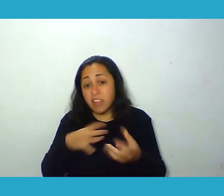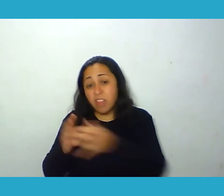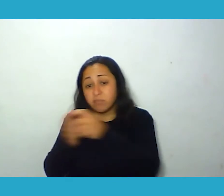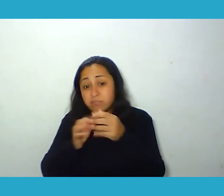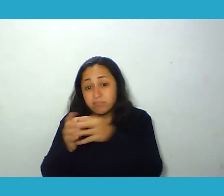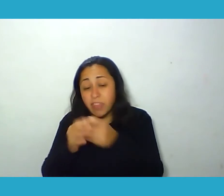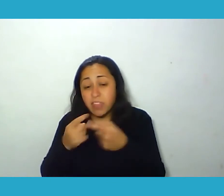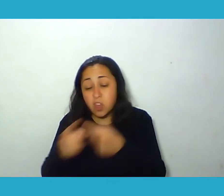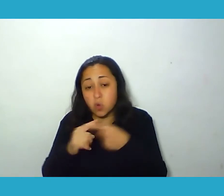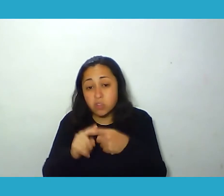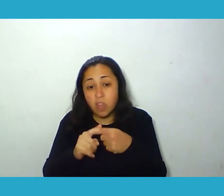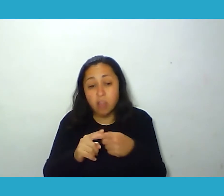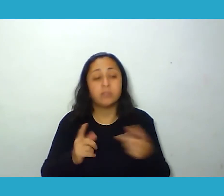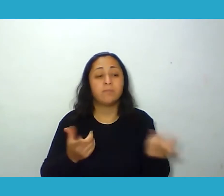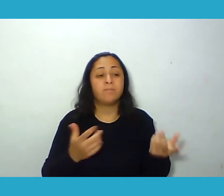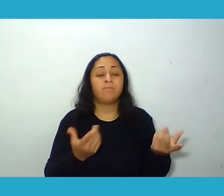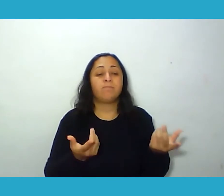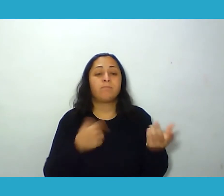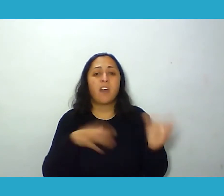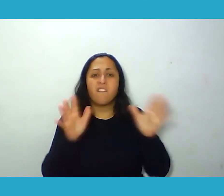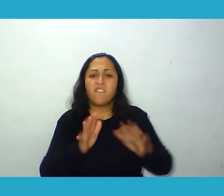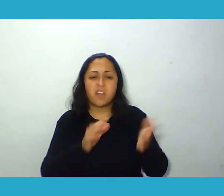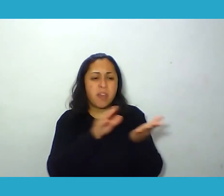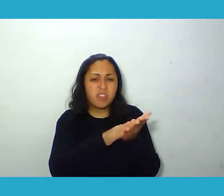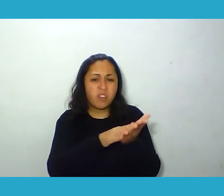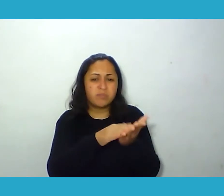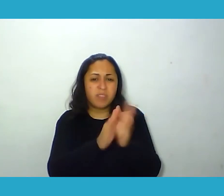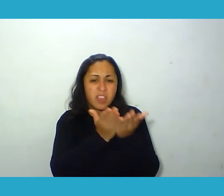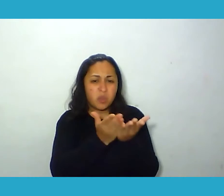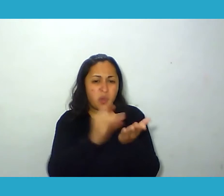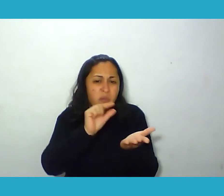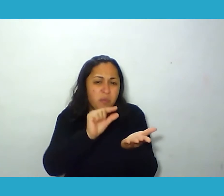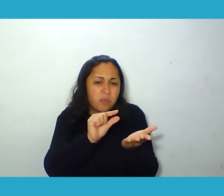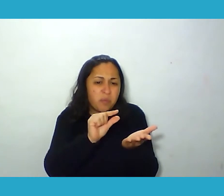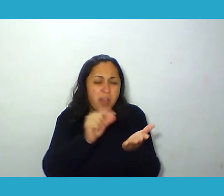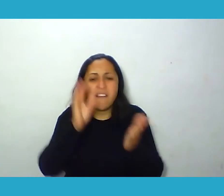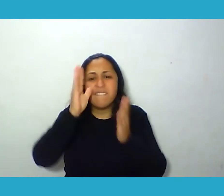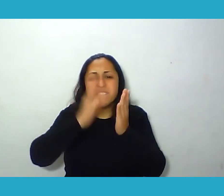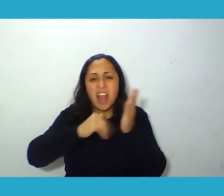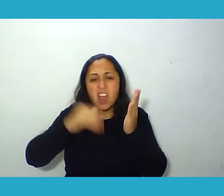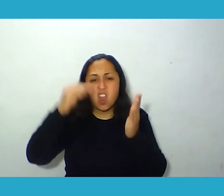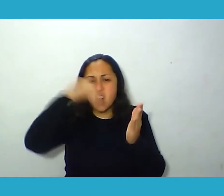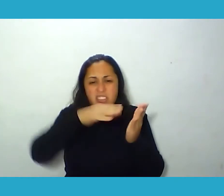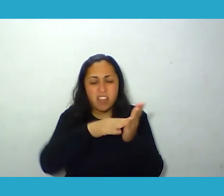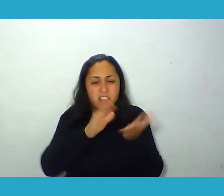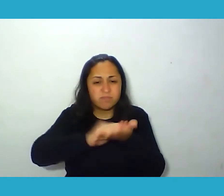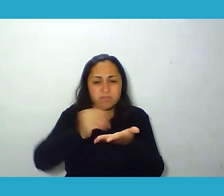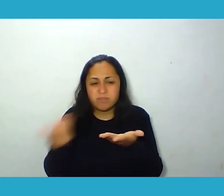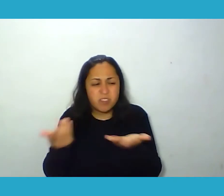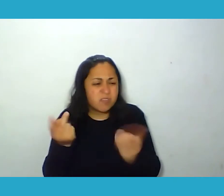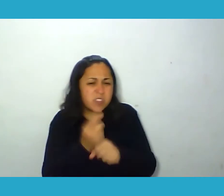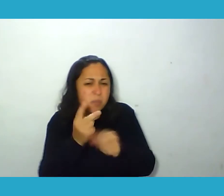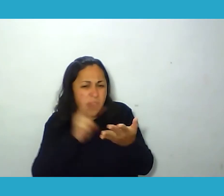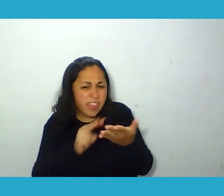la ilegalidad de las mismas en el archivo por tener un formato pequeño, estar en blanco y negro y sin la definición necesaria para ser